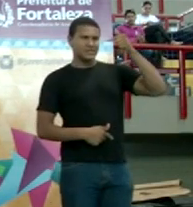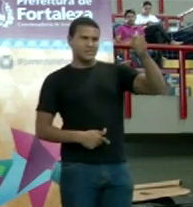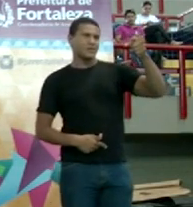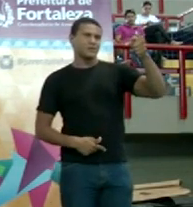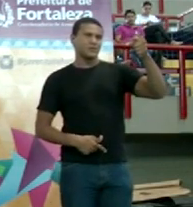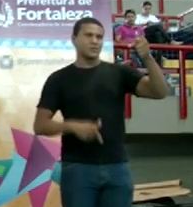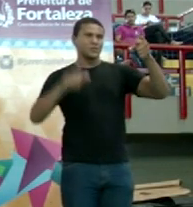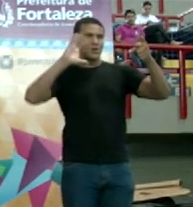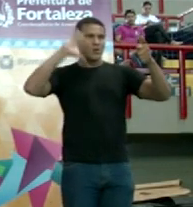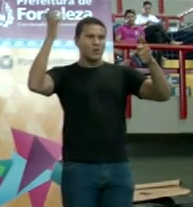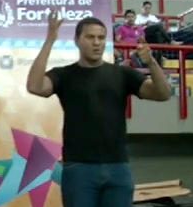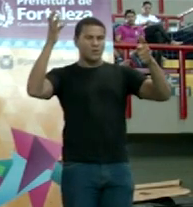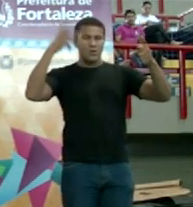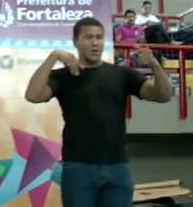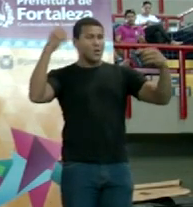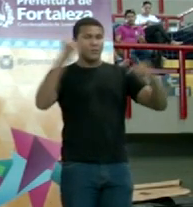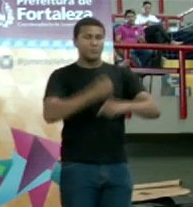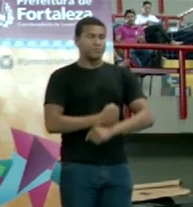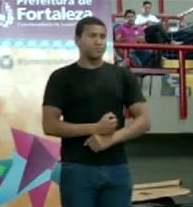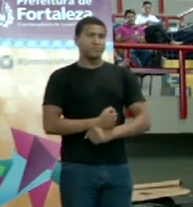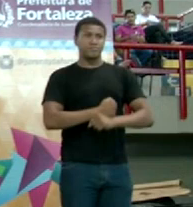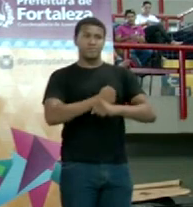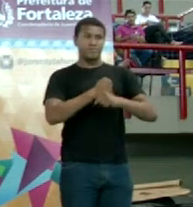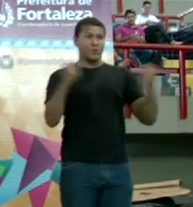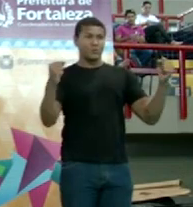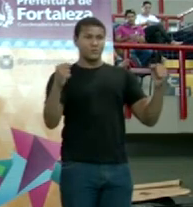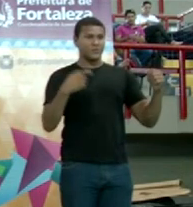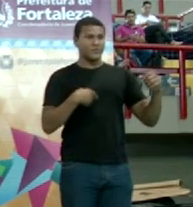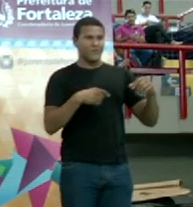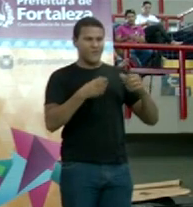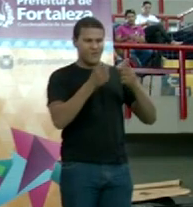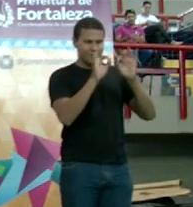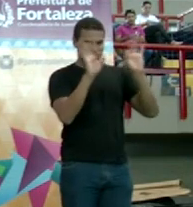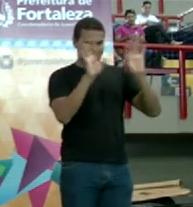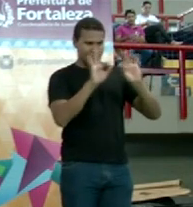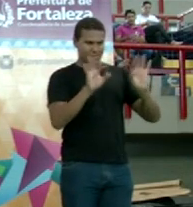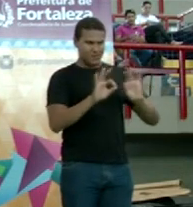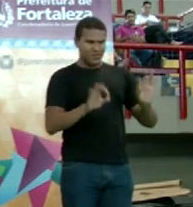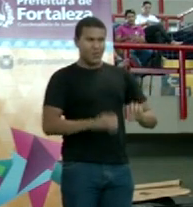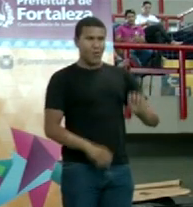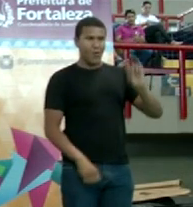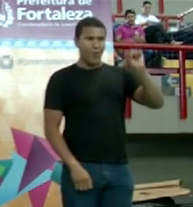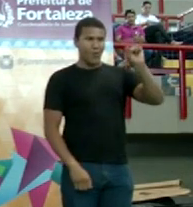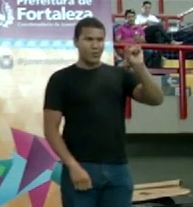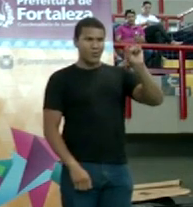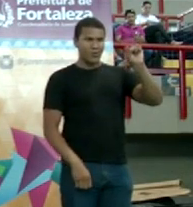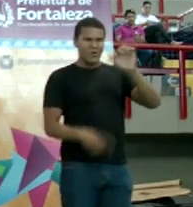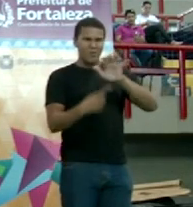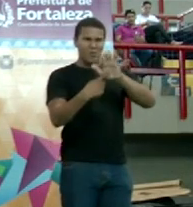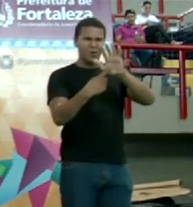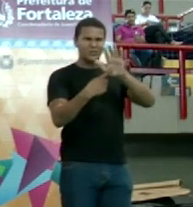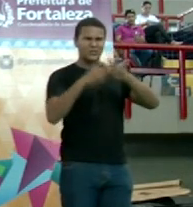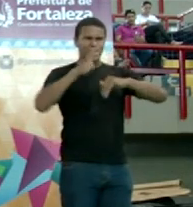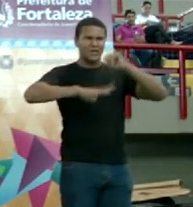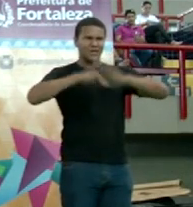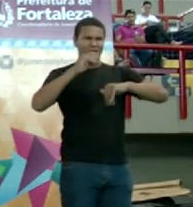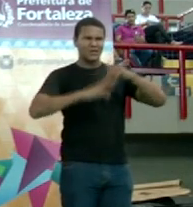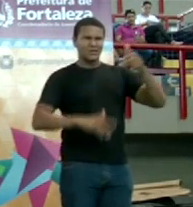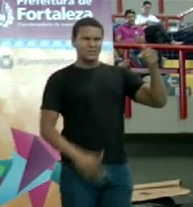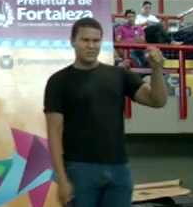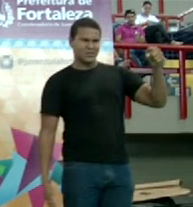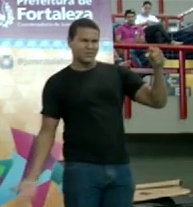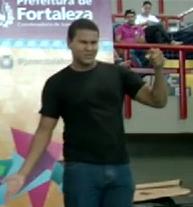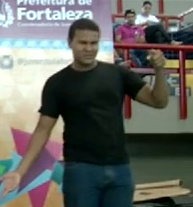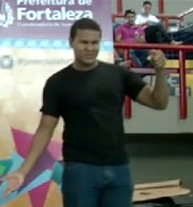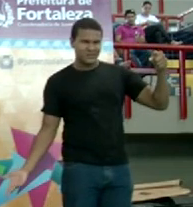É impossível alguém em 8 linhas ou 15 linhas fazer tudo o que a competência